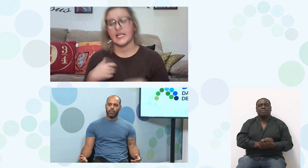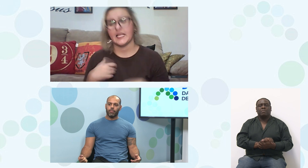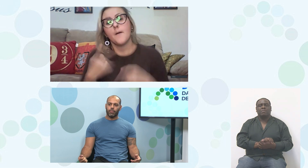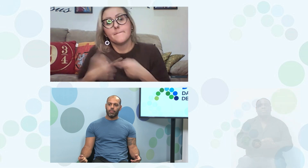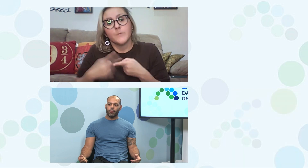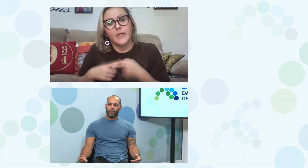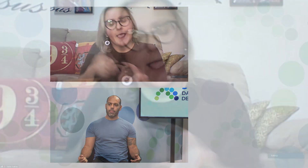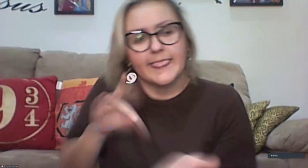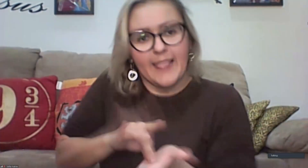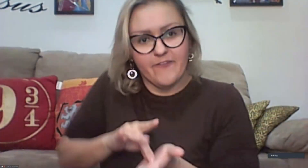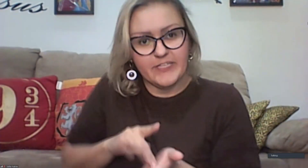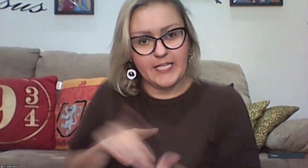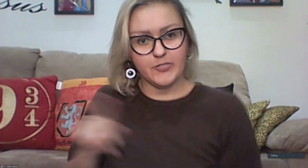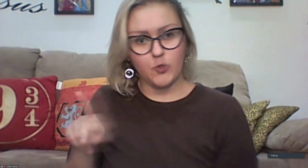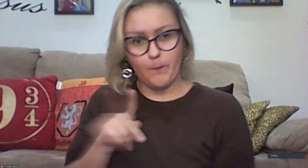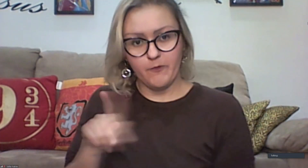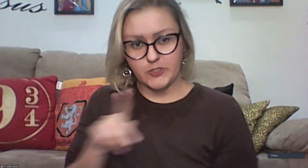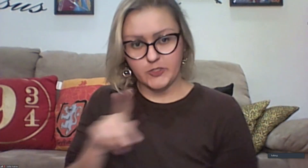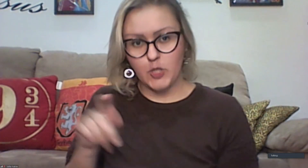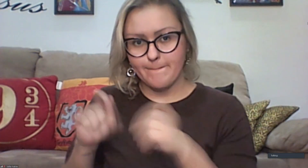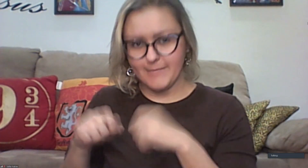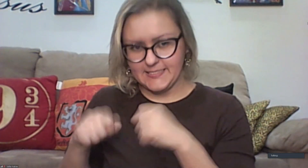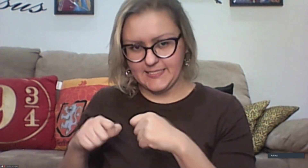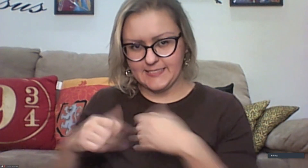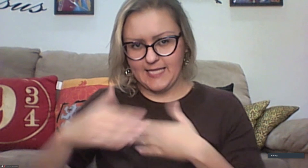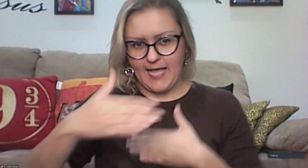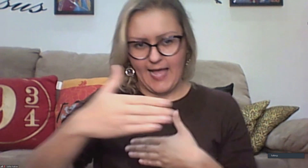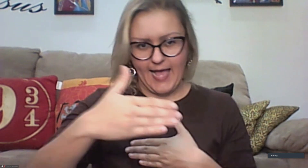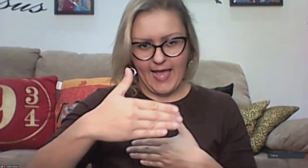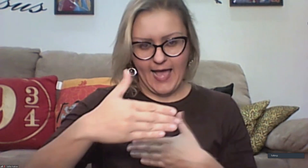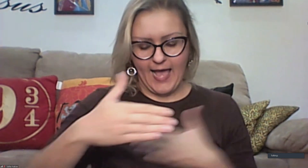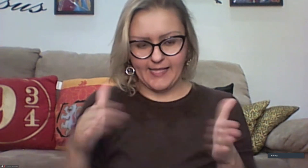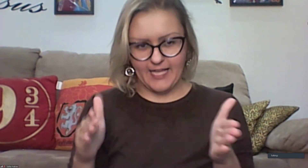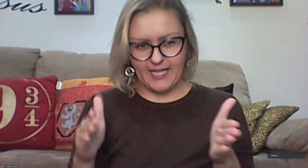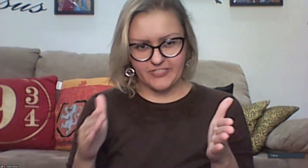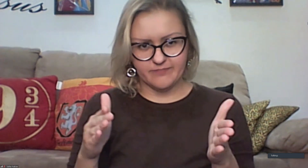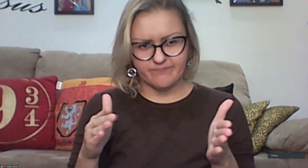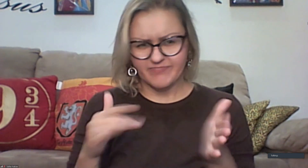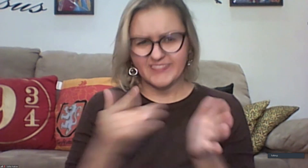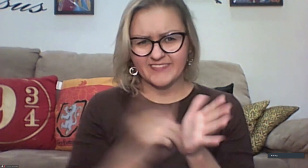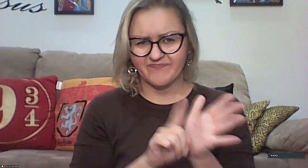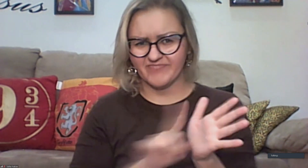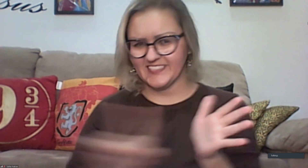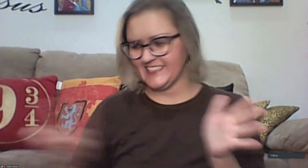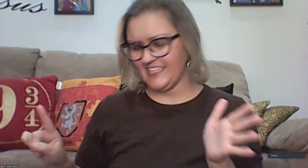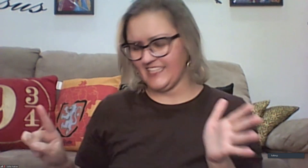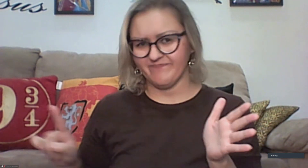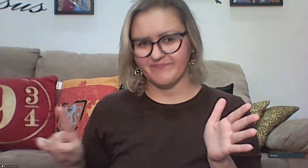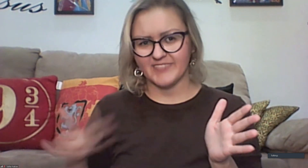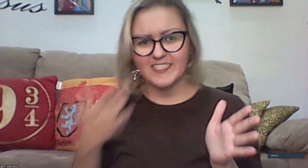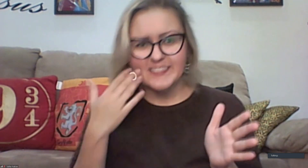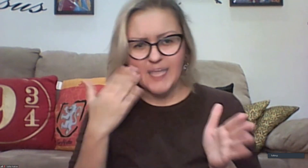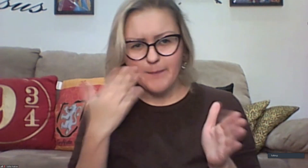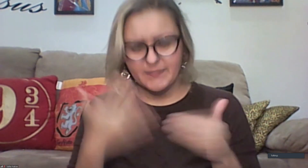Precisa, na verdade, o professor precisa ter uma caixa, sabe? Não precisa ser com muitas coisas, uma caixa, você tem que